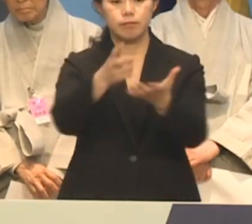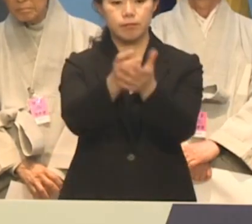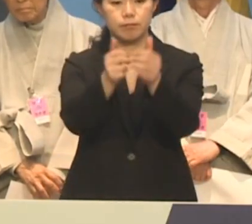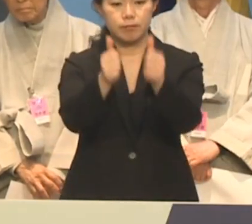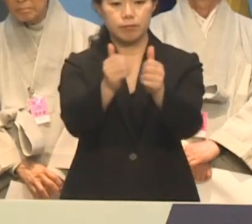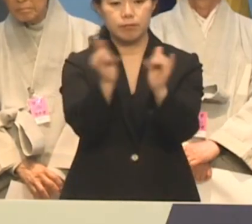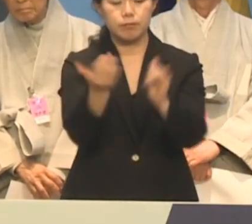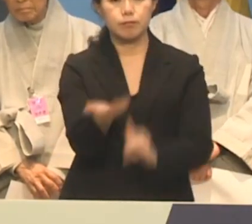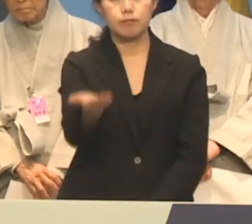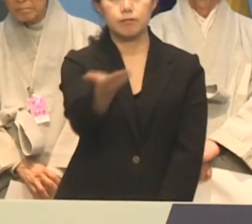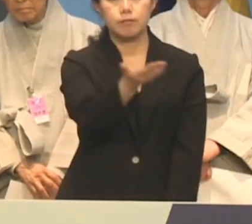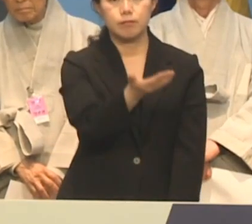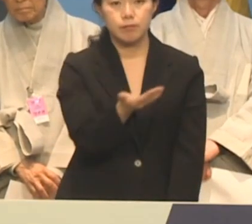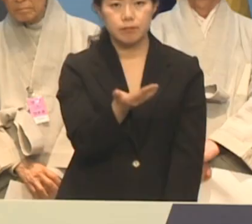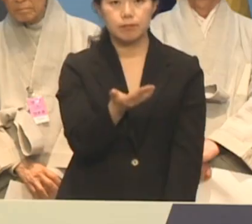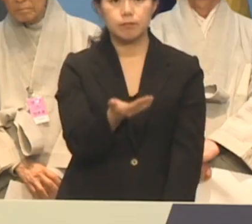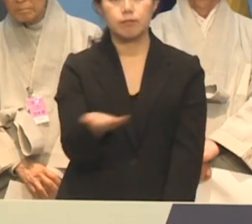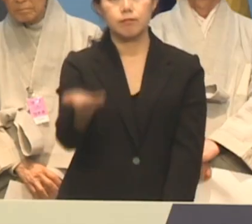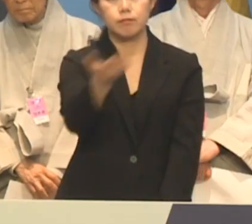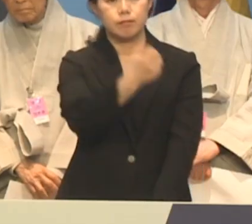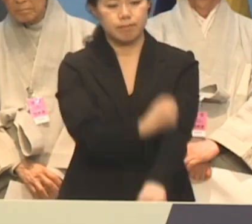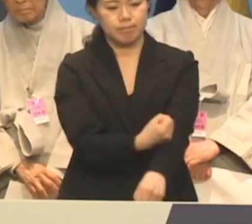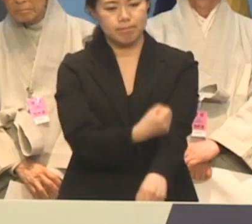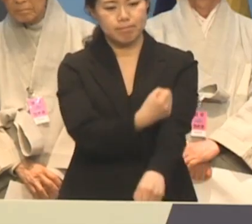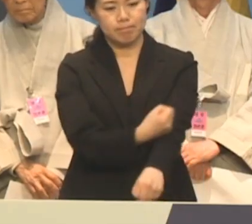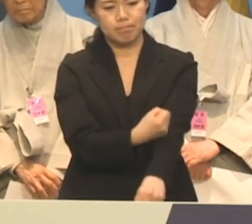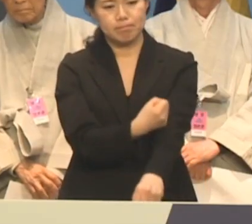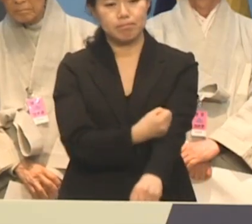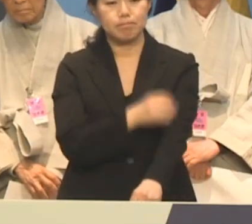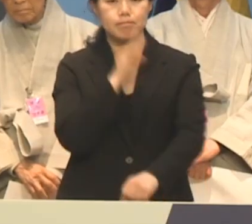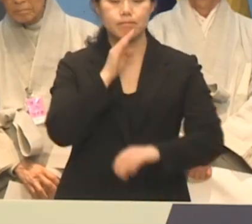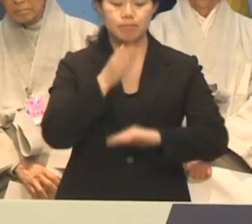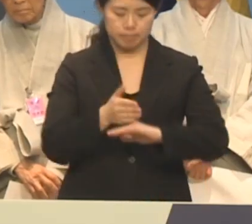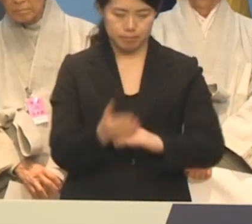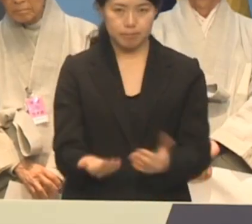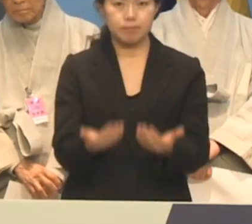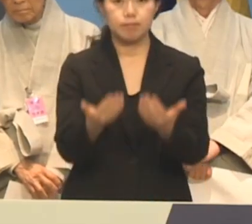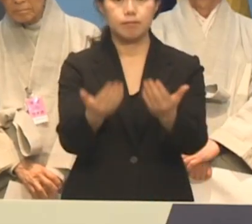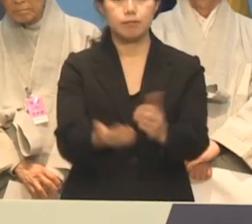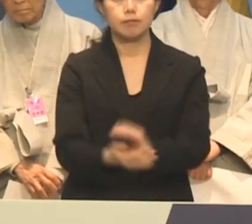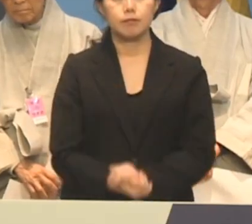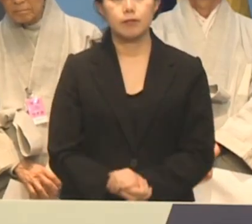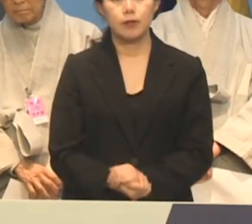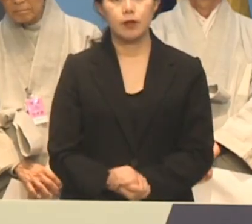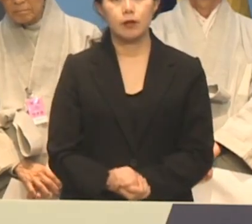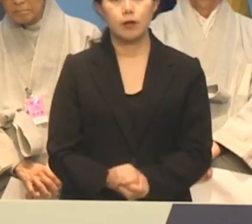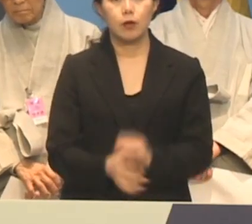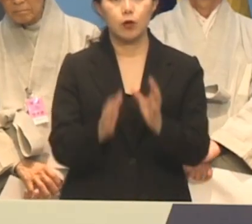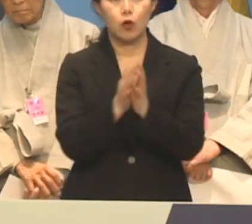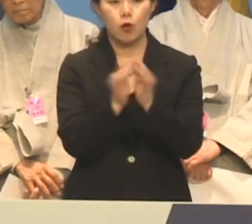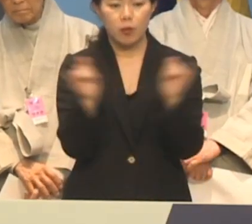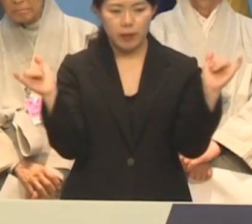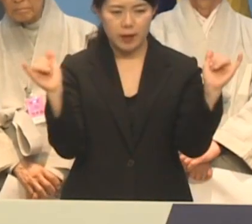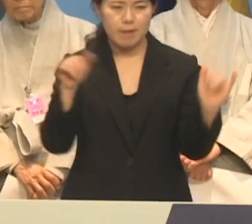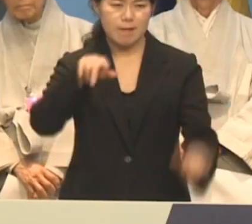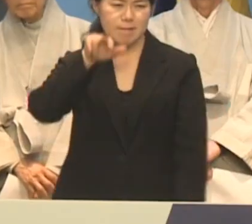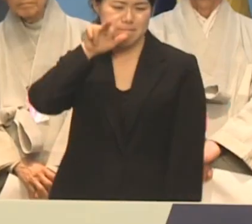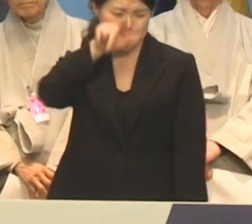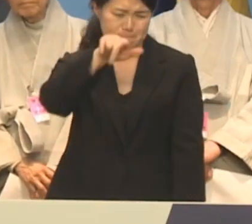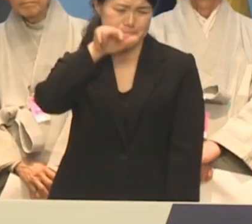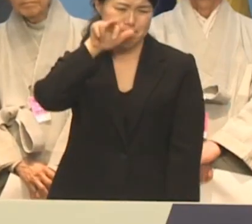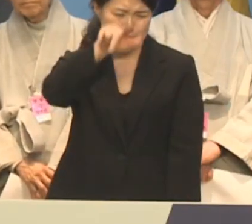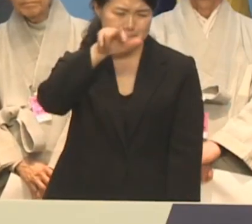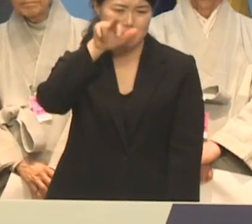헌법재판관 여러분, 여러분의 노고에 중심으로 감사합니다. 그동안 국민의 질타를